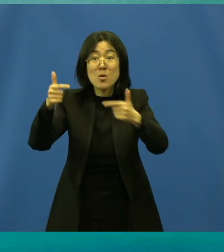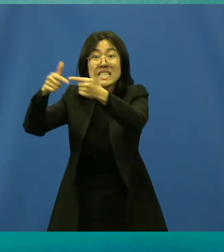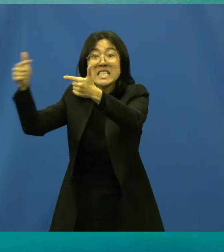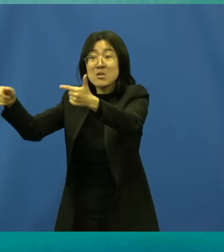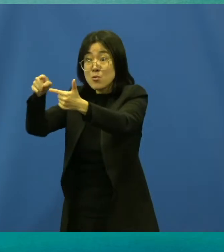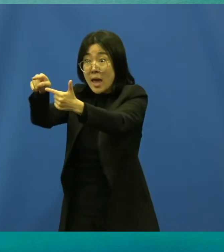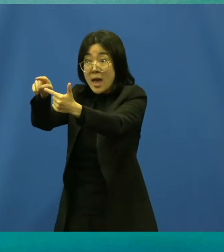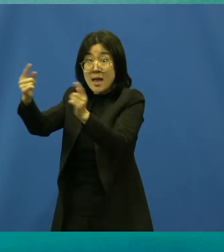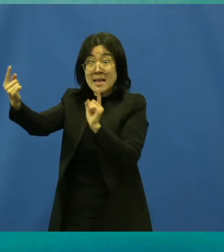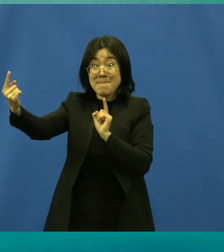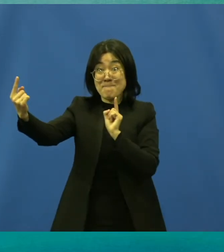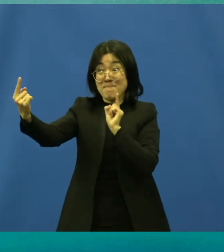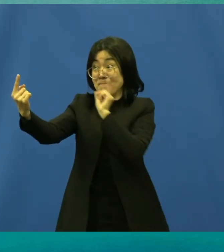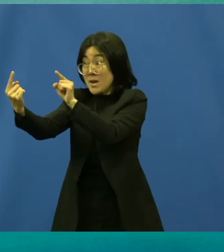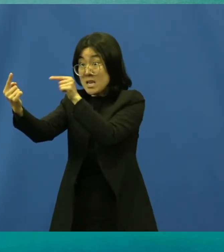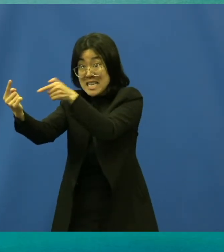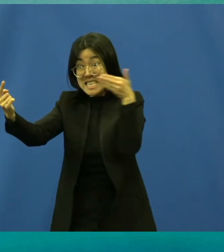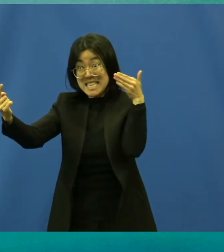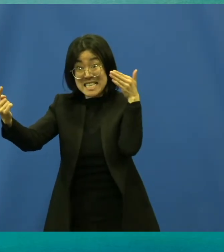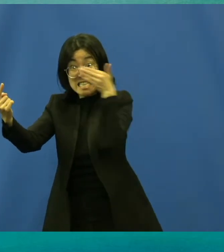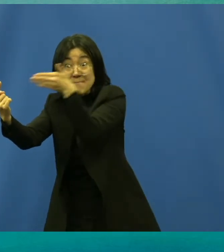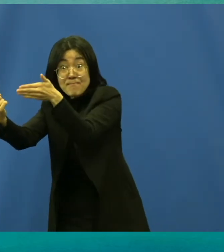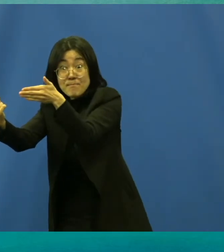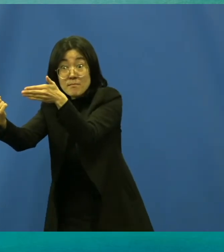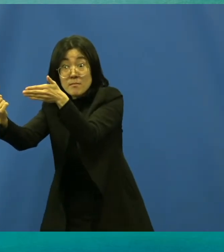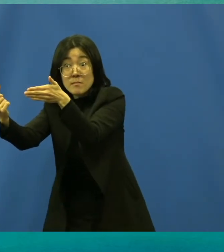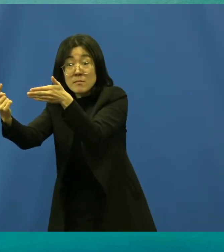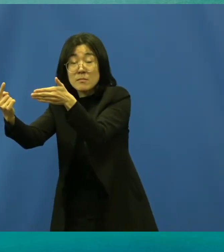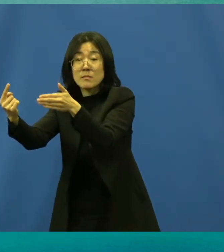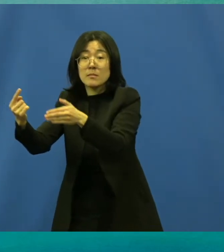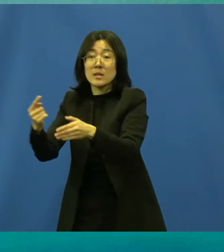그러니까 요나는 그 명령의 중대성,